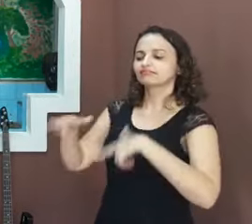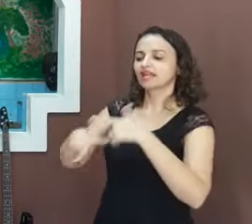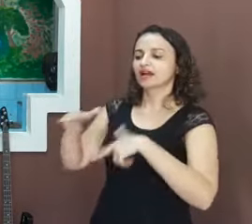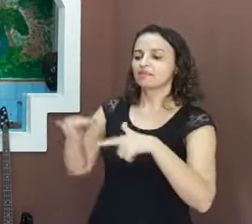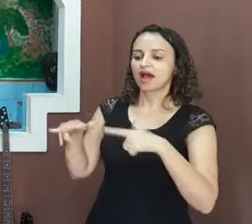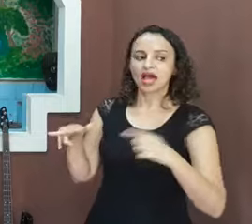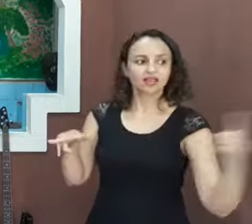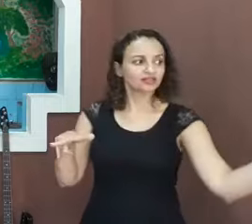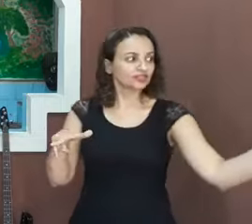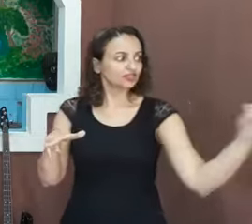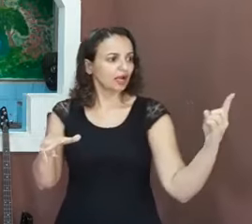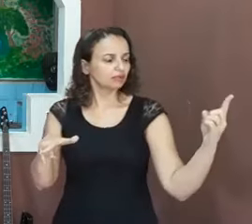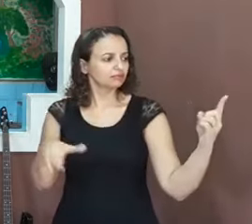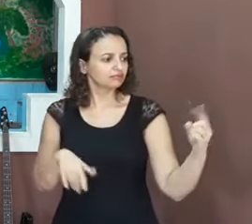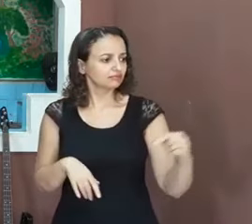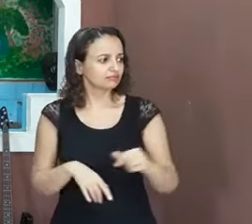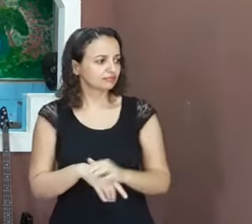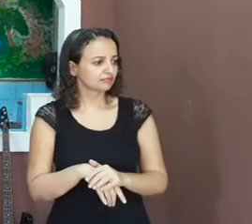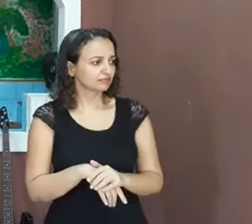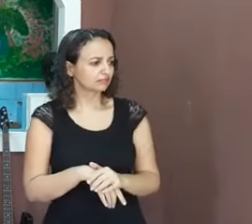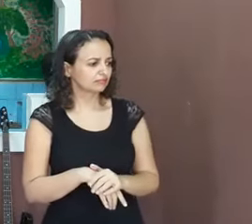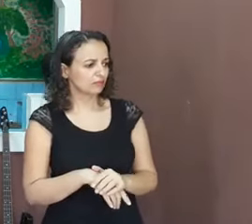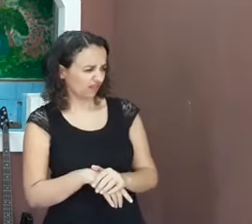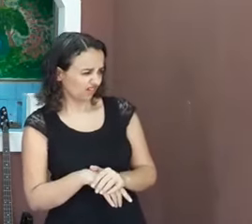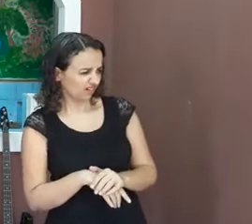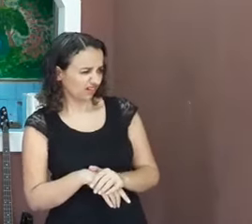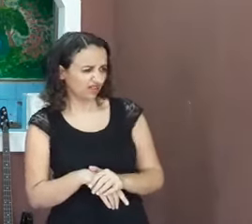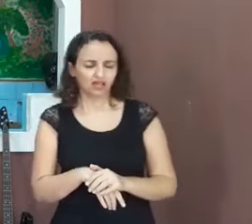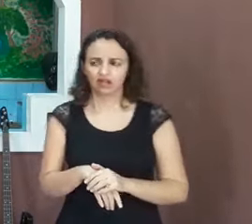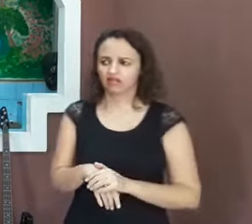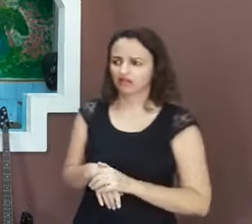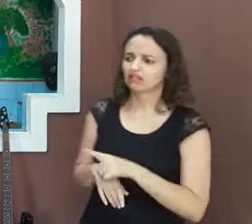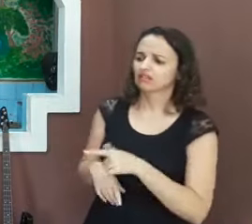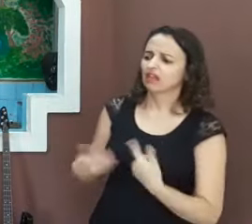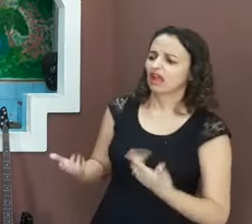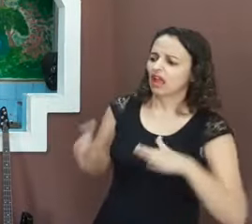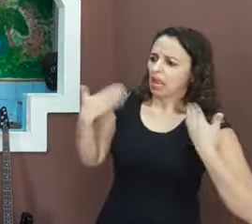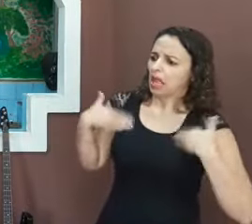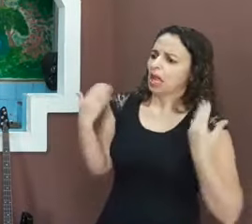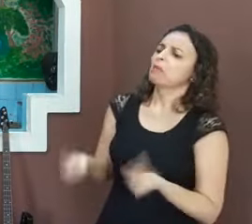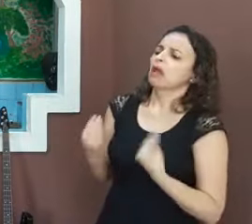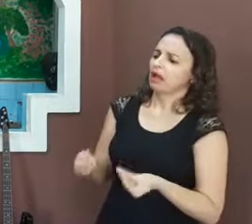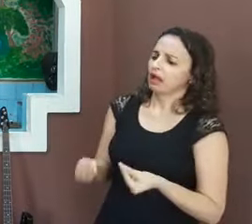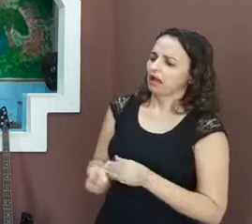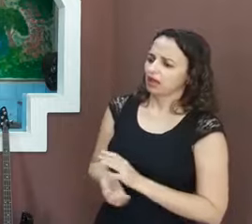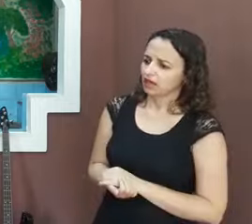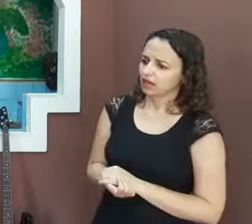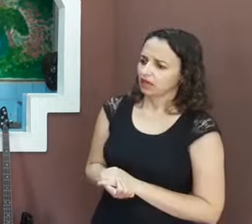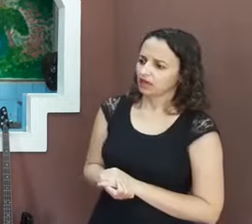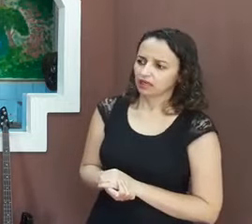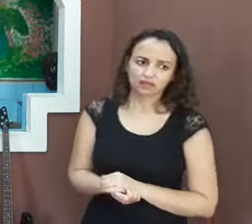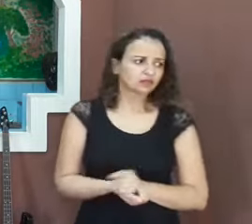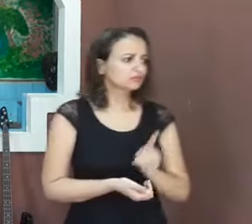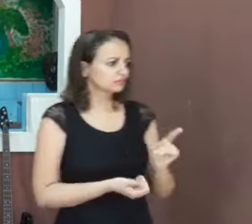o outro fala, você vai ter essa alegria. Eu quase falo assim, você quer ficar triste? Fique triste, mas deixa o outro alegre,